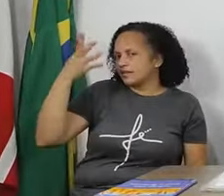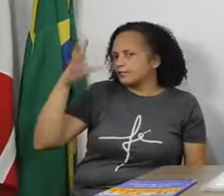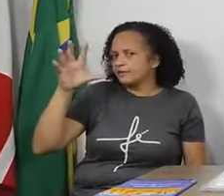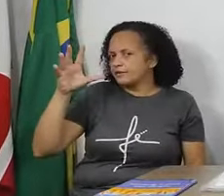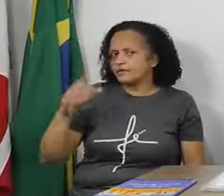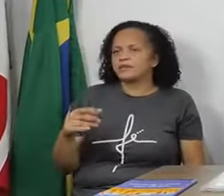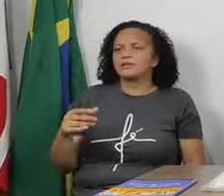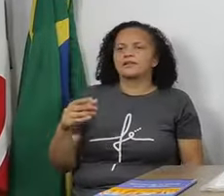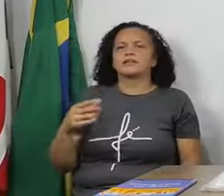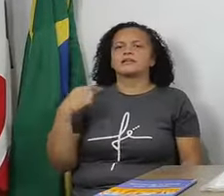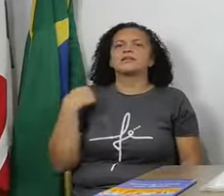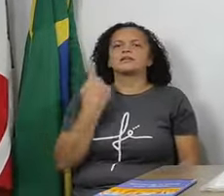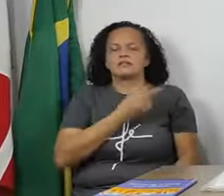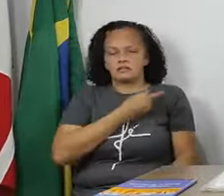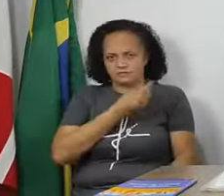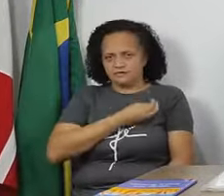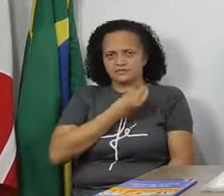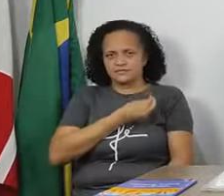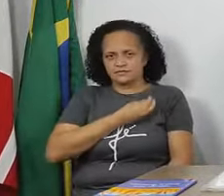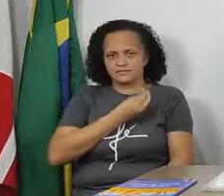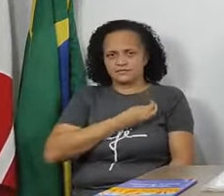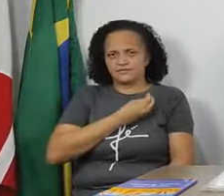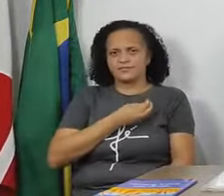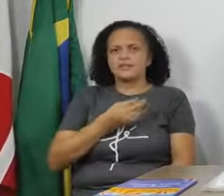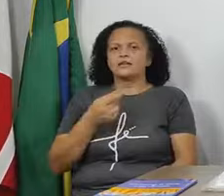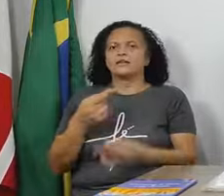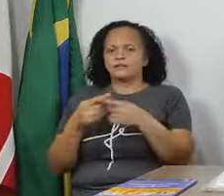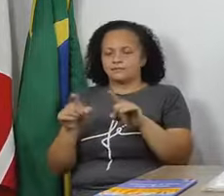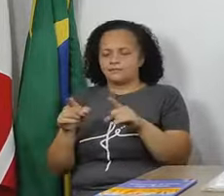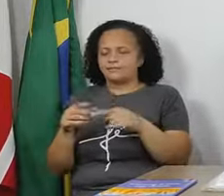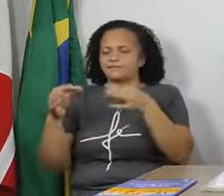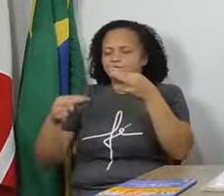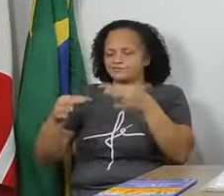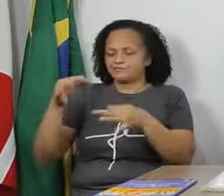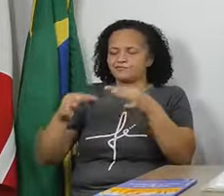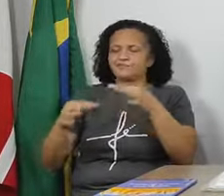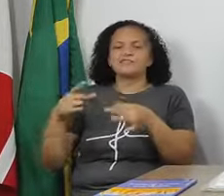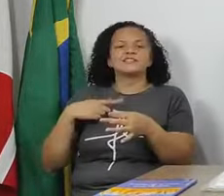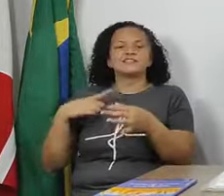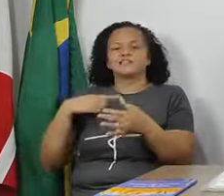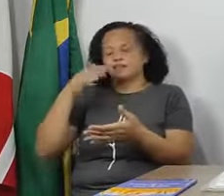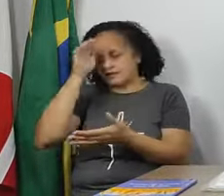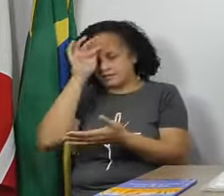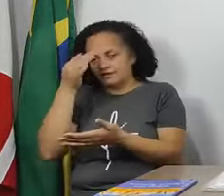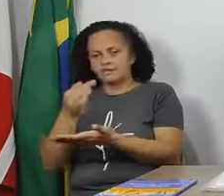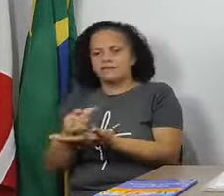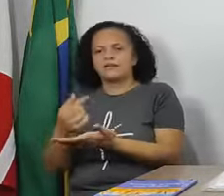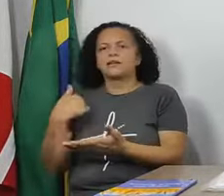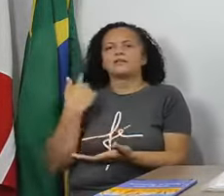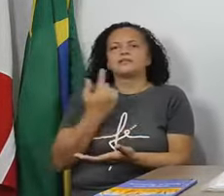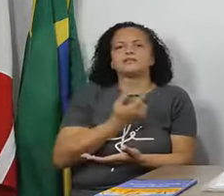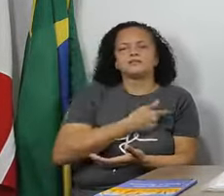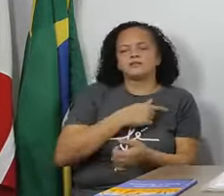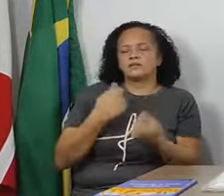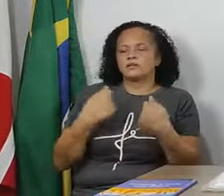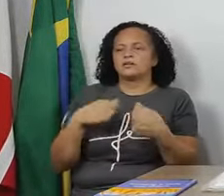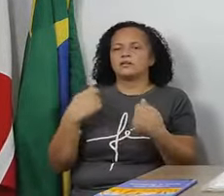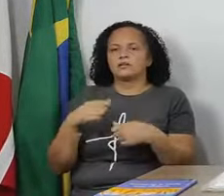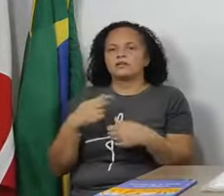a palavra diz. Andamos por fé e não por vista. Por isso que nós precisamos meditar na